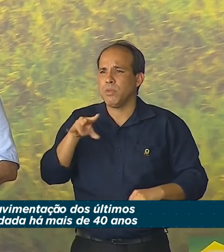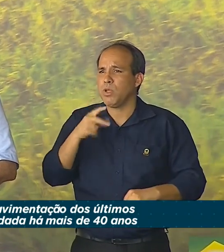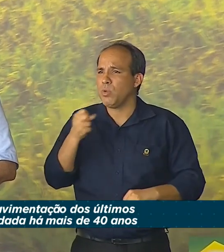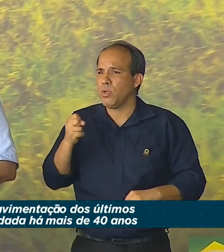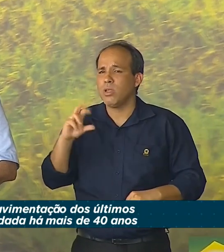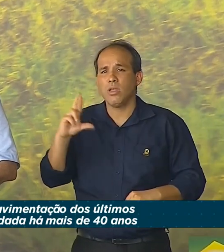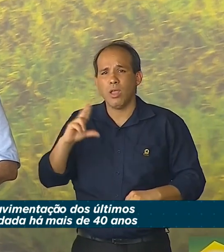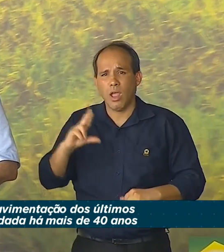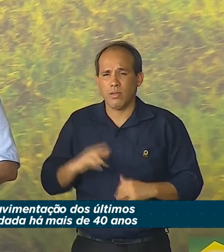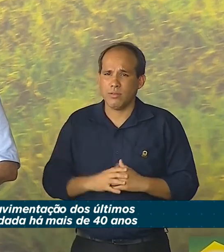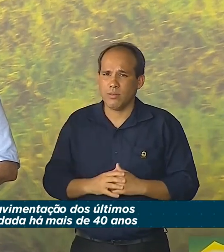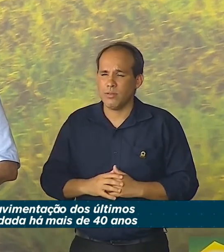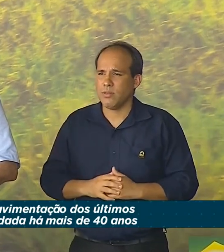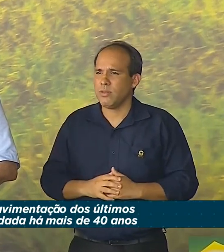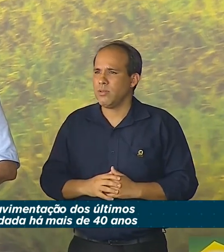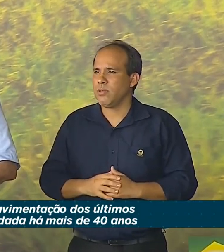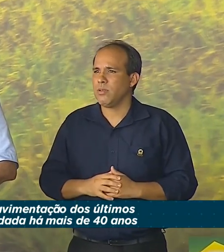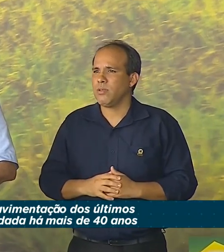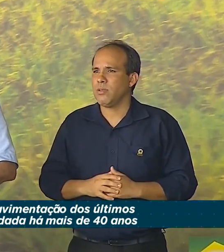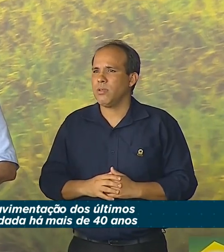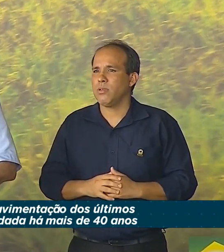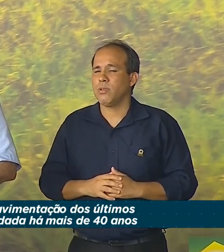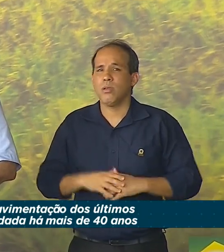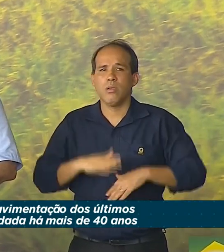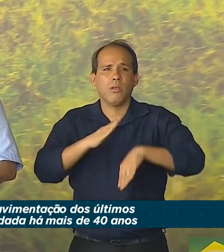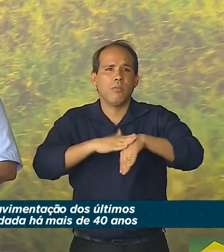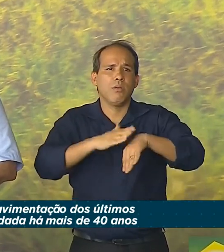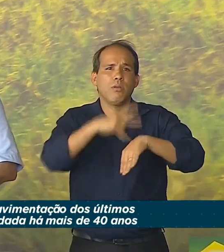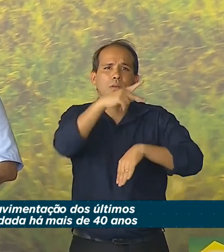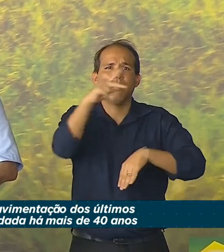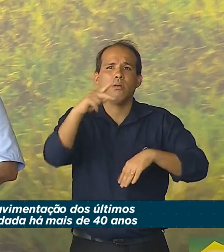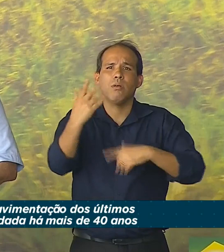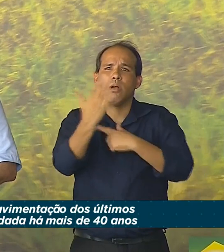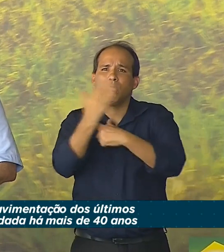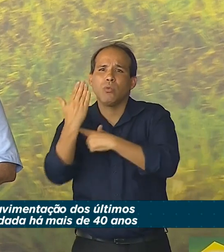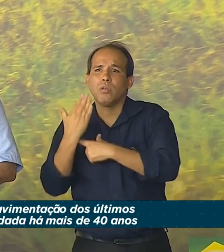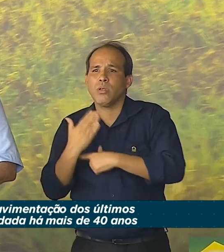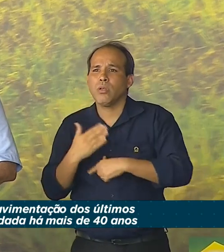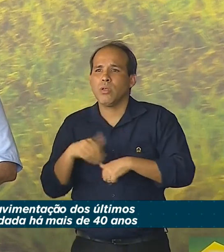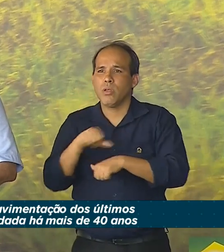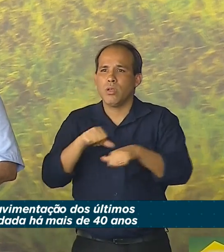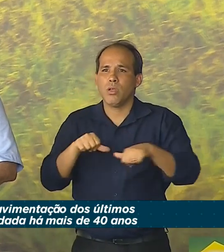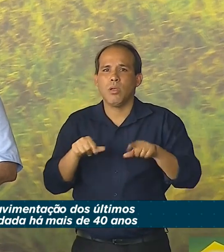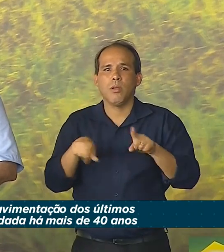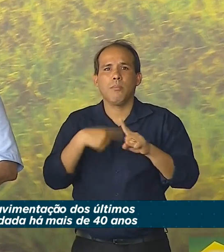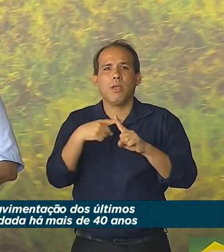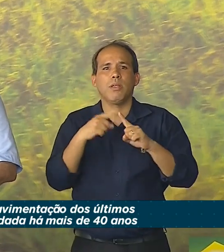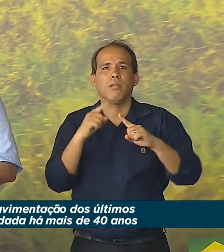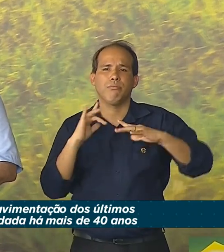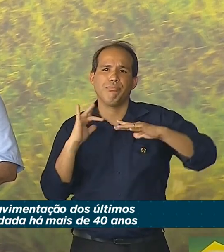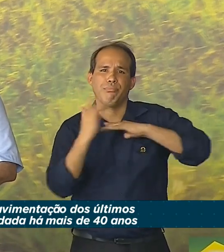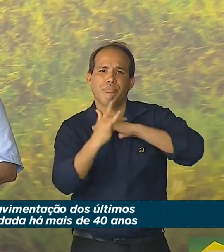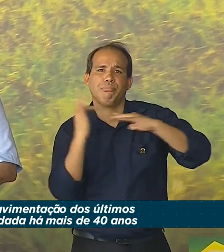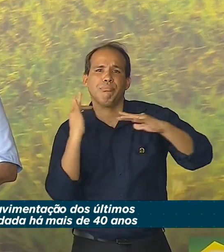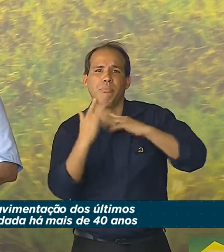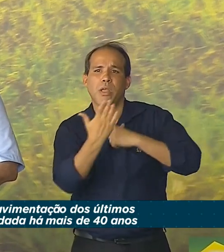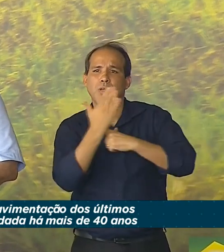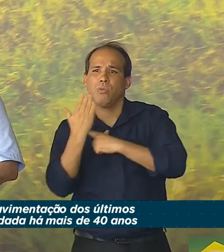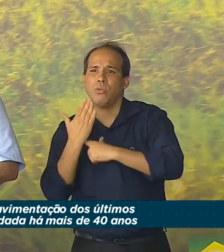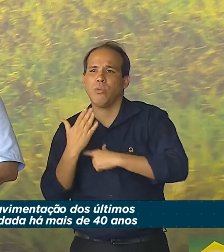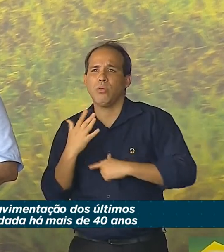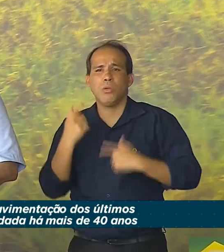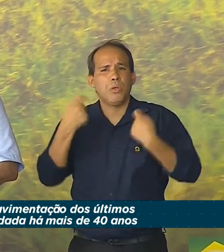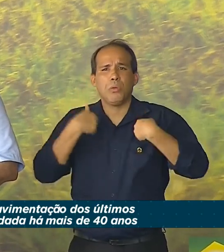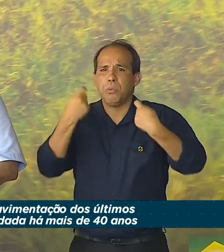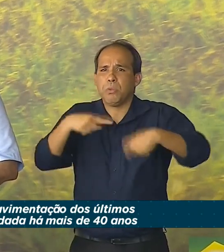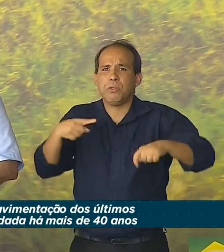reais que veio através de vaquinha. O resto foi a mídia social. Nós não precisamos do